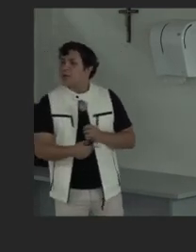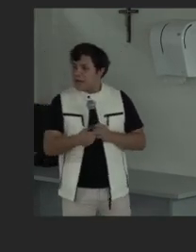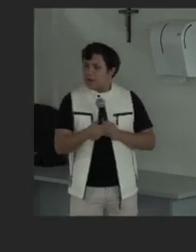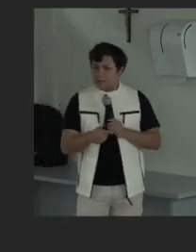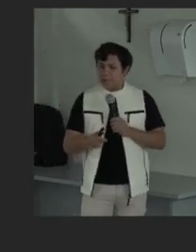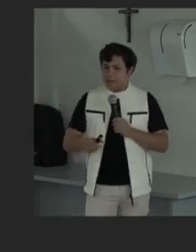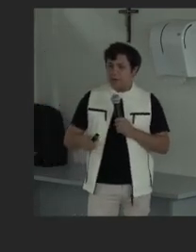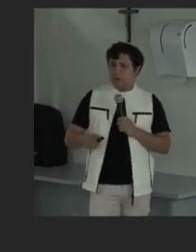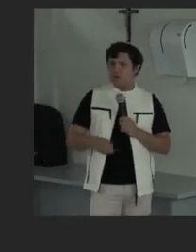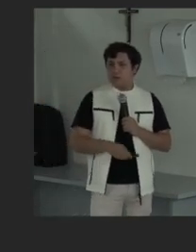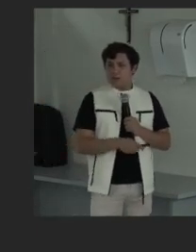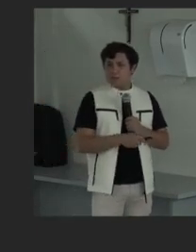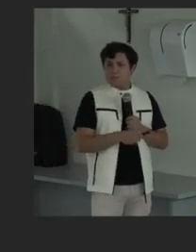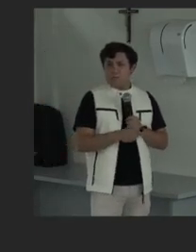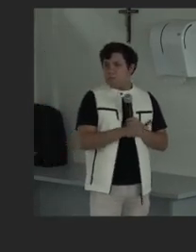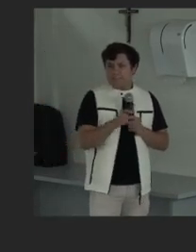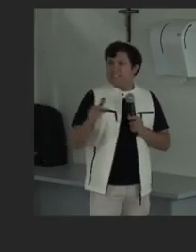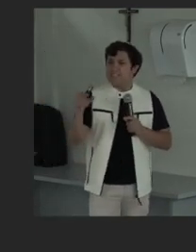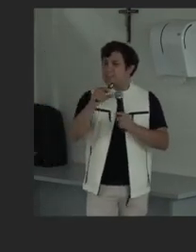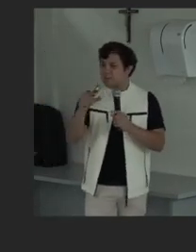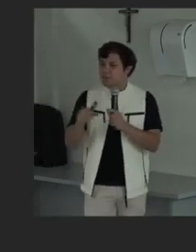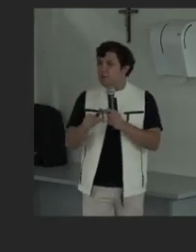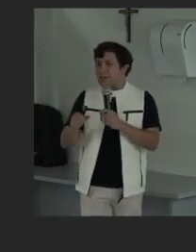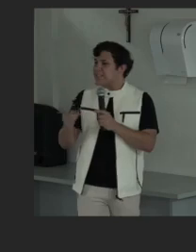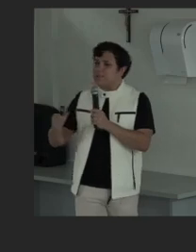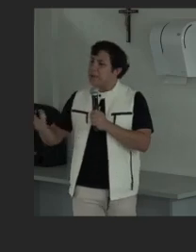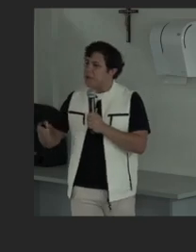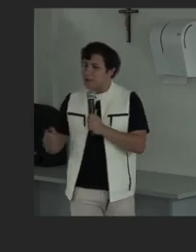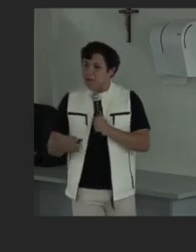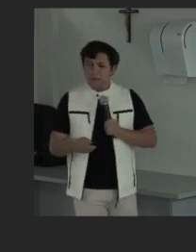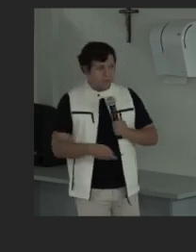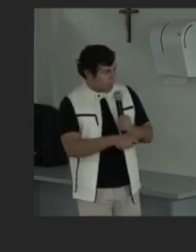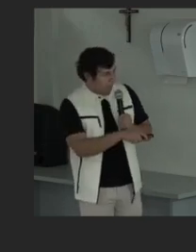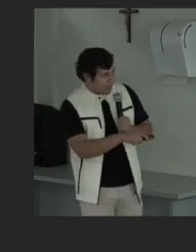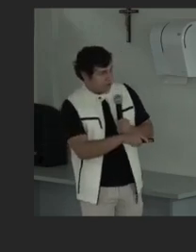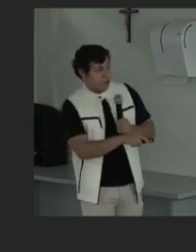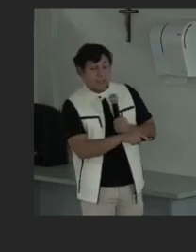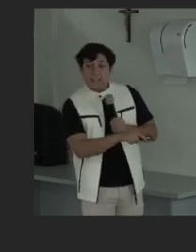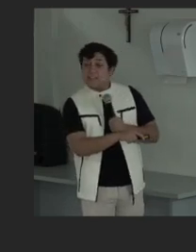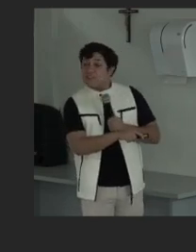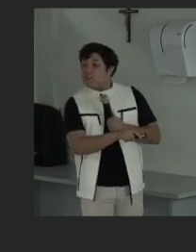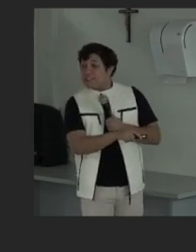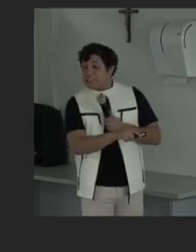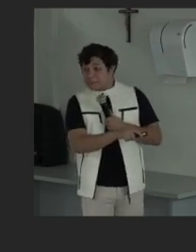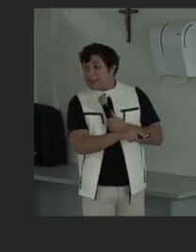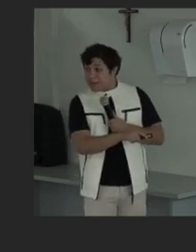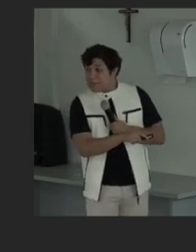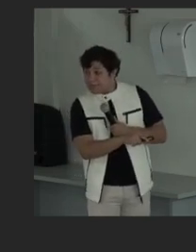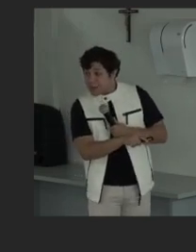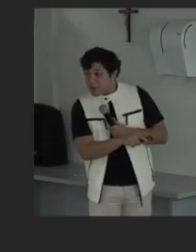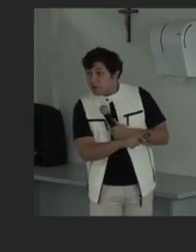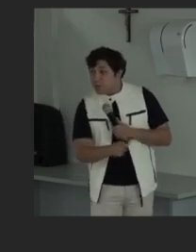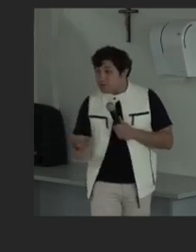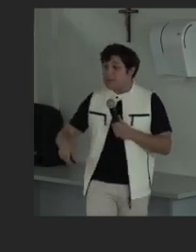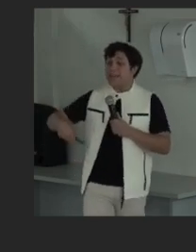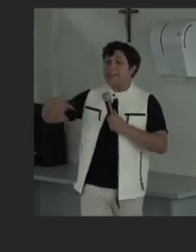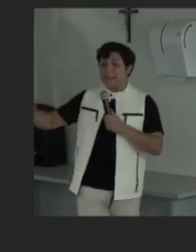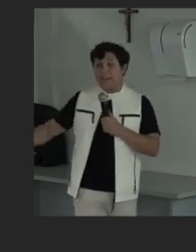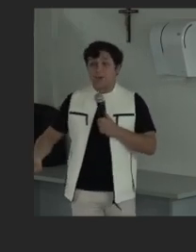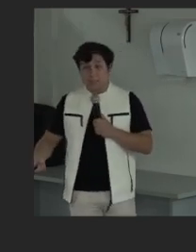raro en español, ¿no? Suena distinto, no es español. Aquí estoy tratando de asimilar en español cómo sonaría la lengua de